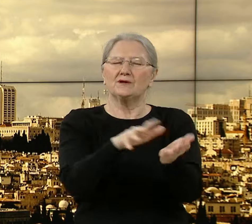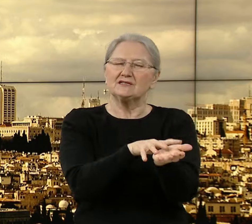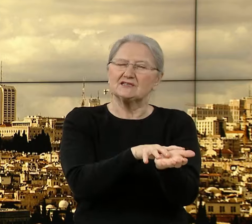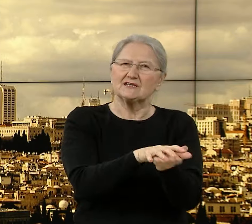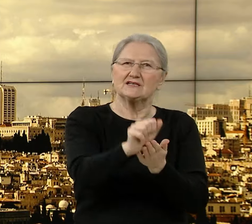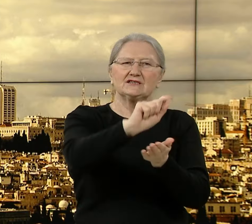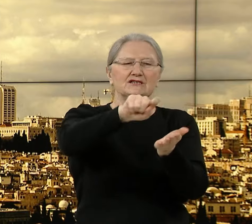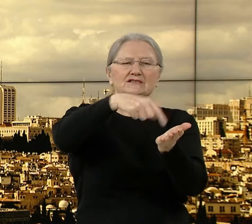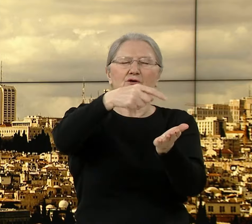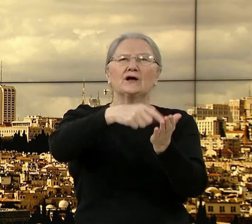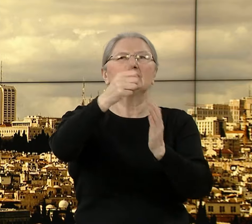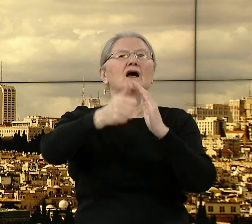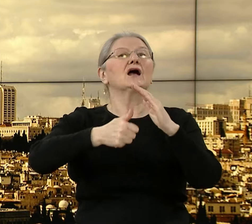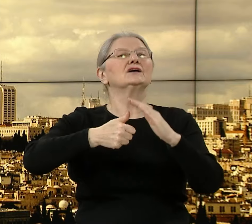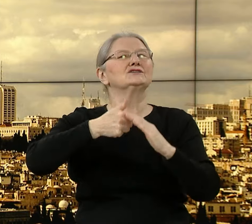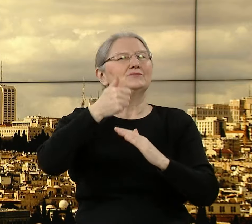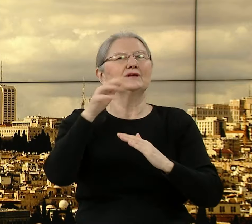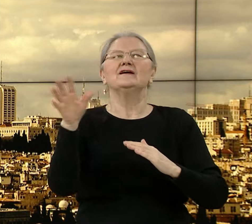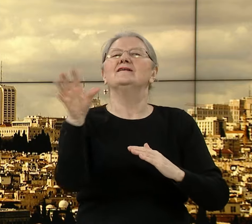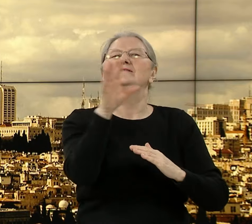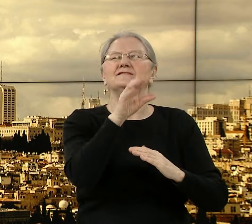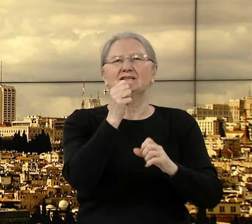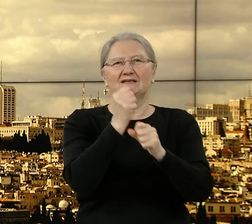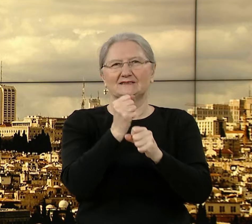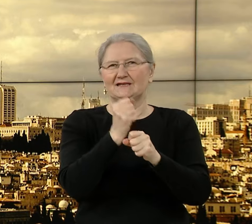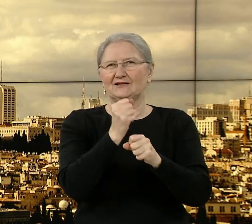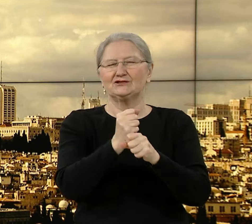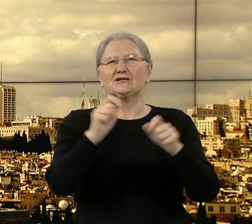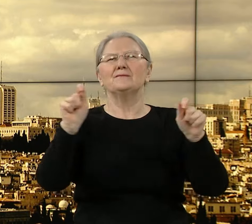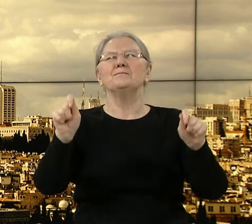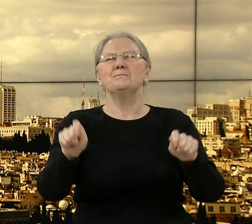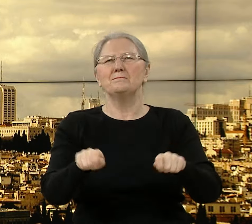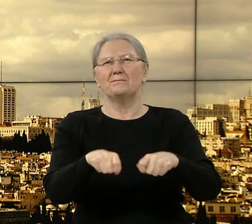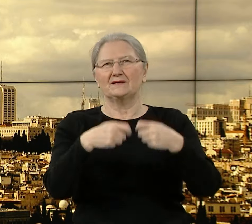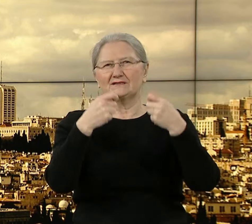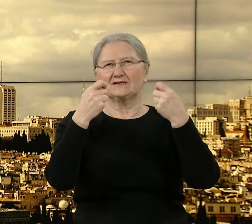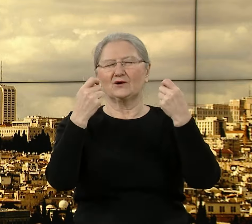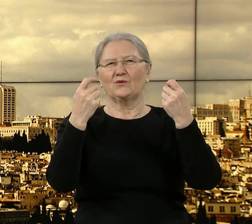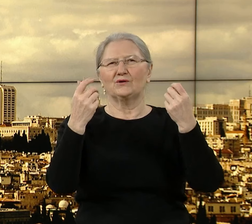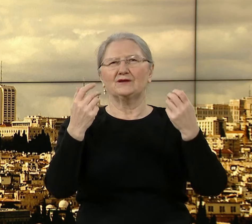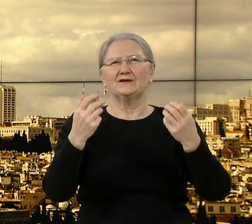искоренить из града Господня Всех делающих беззаконие.